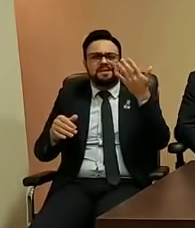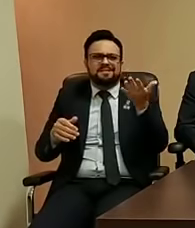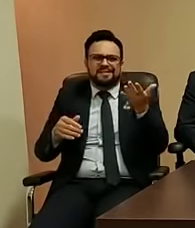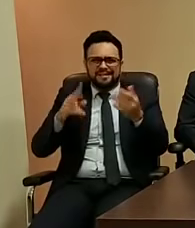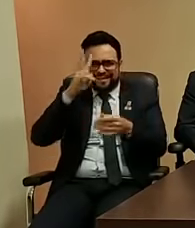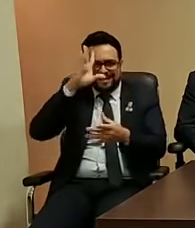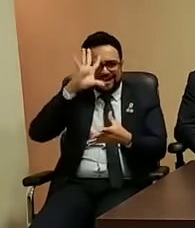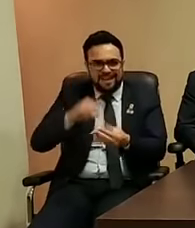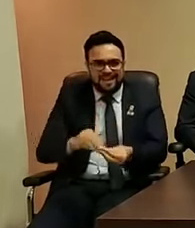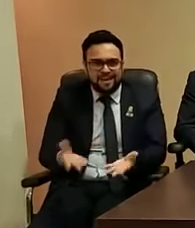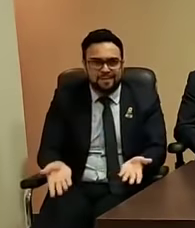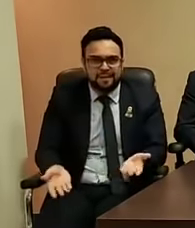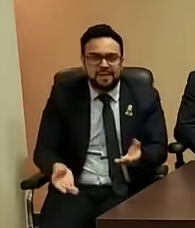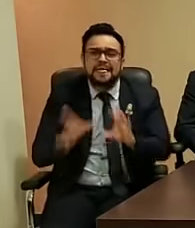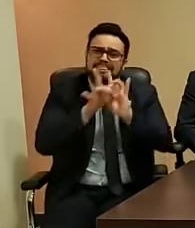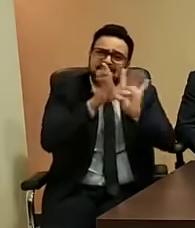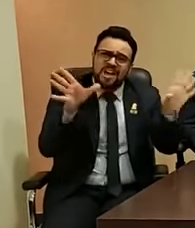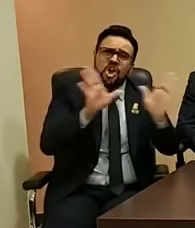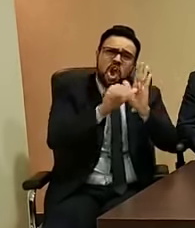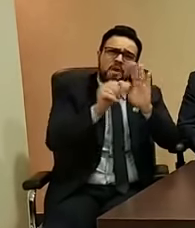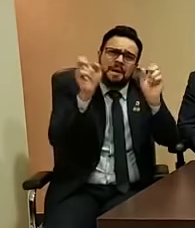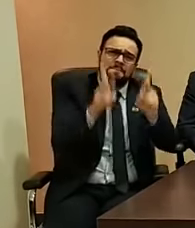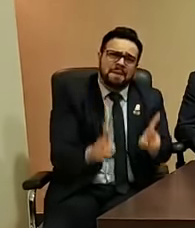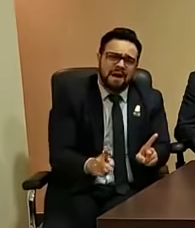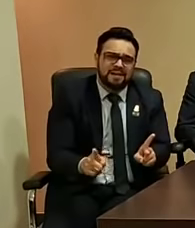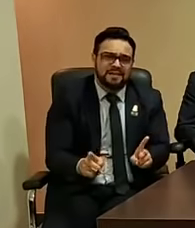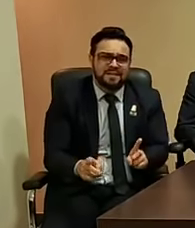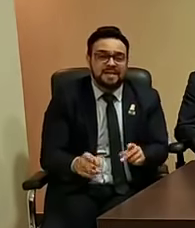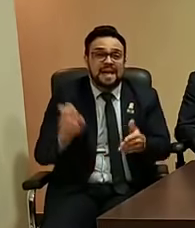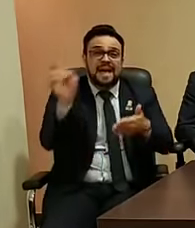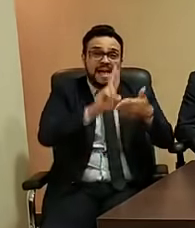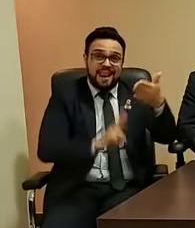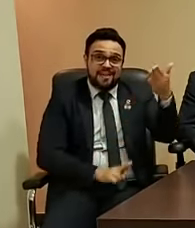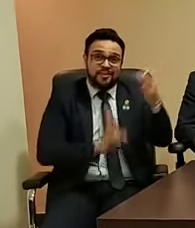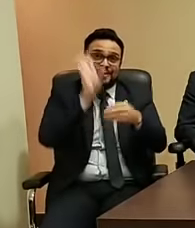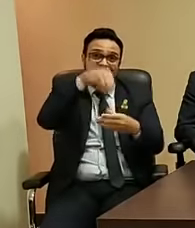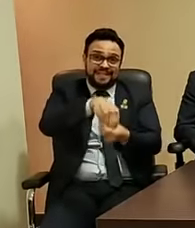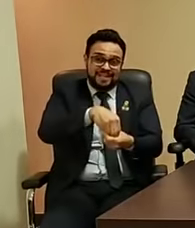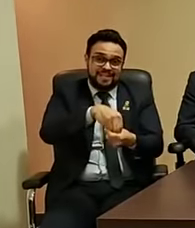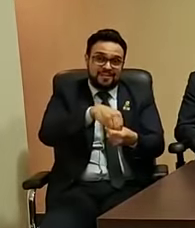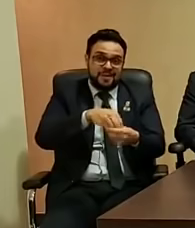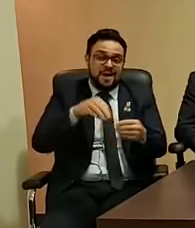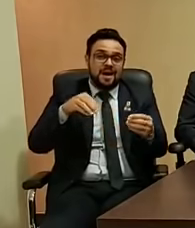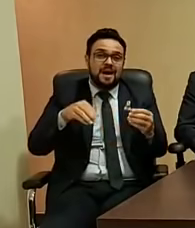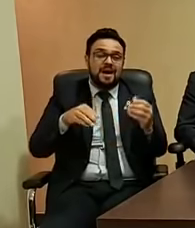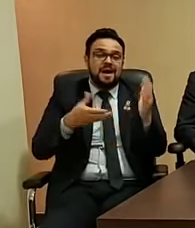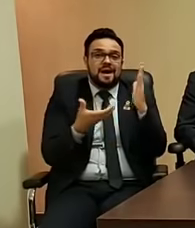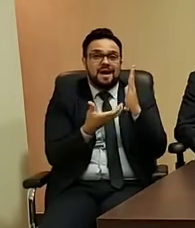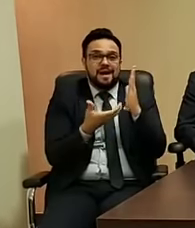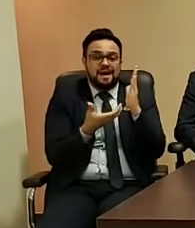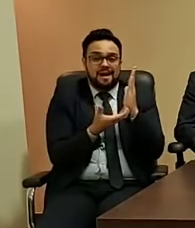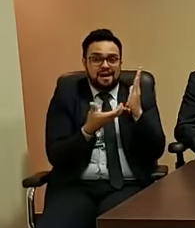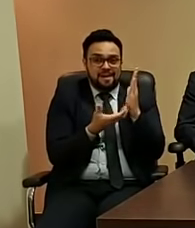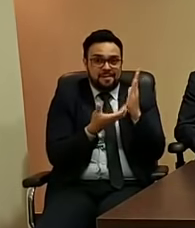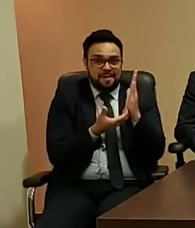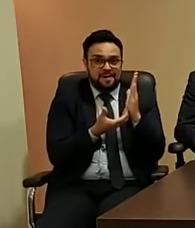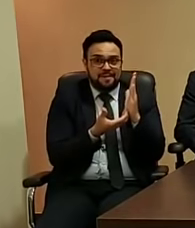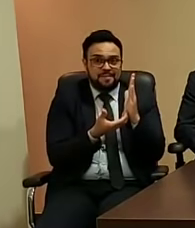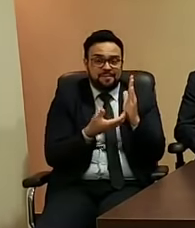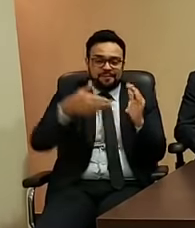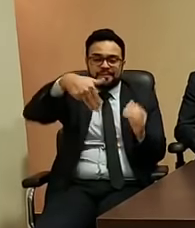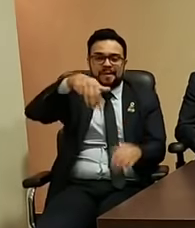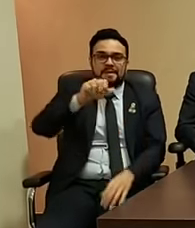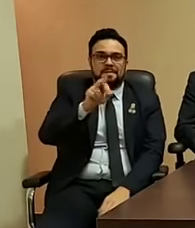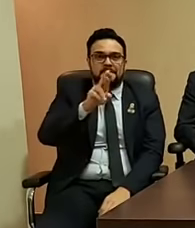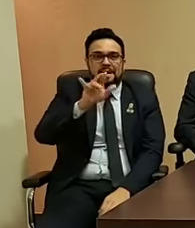certo? Deixa o moleque roubar em paz. Relatora do projeto na Câmara. Relatora do projeto na Câmara, presta atenção.